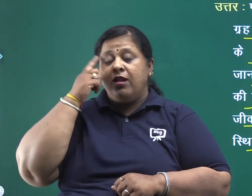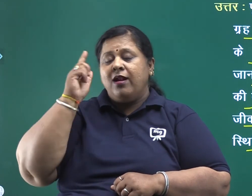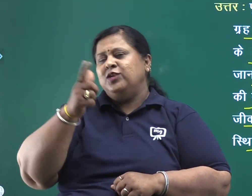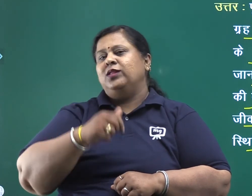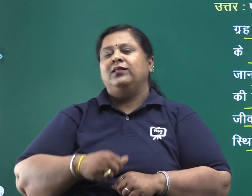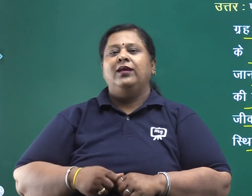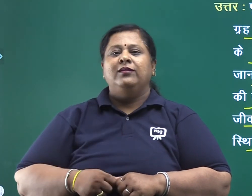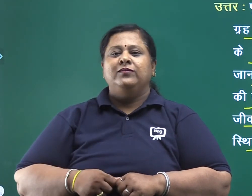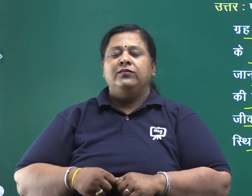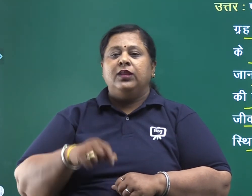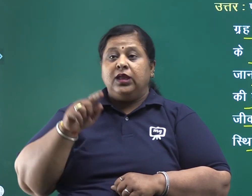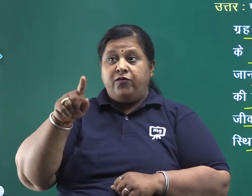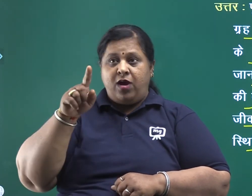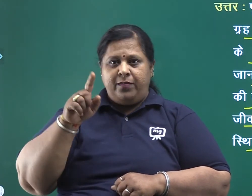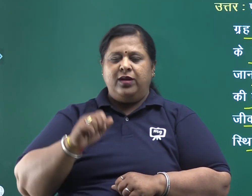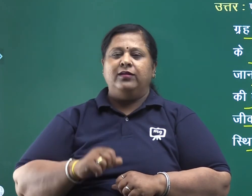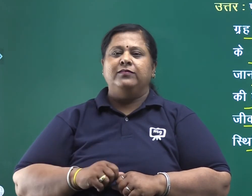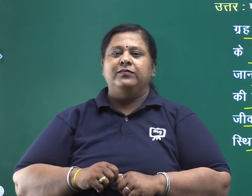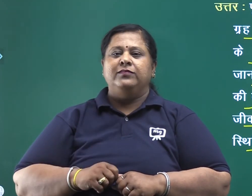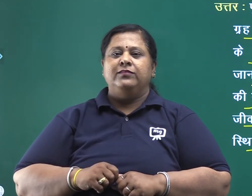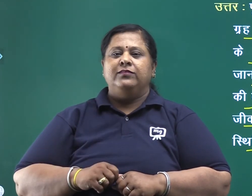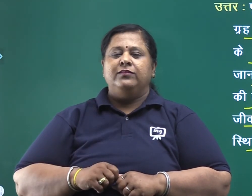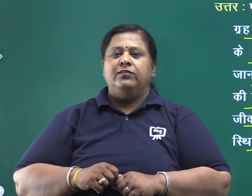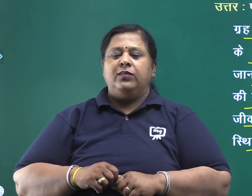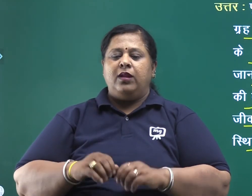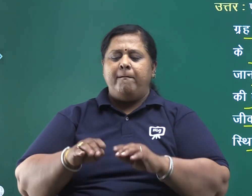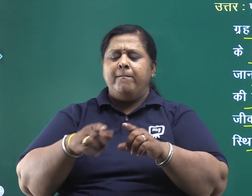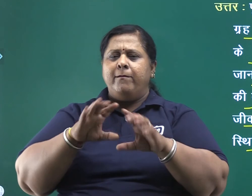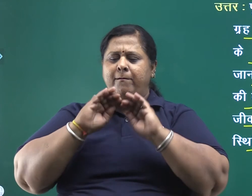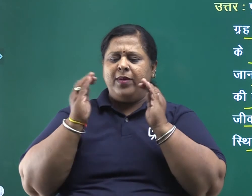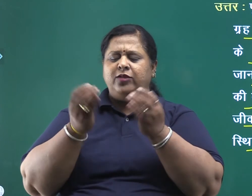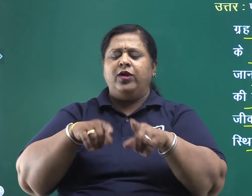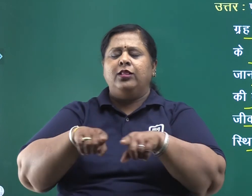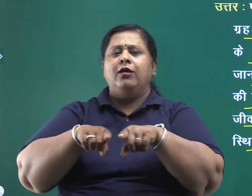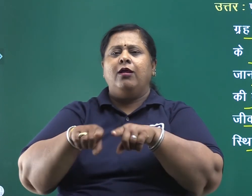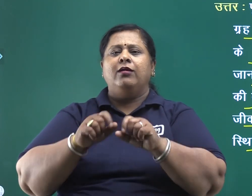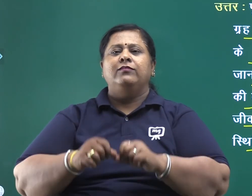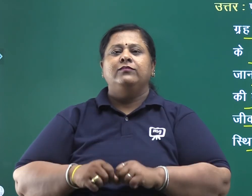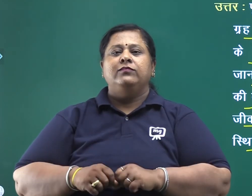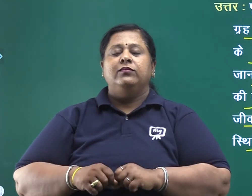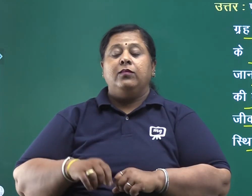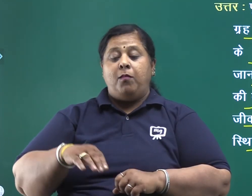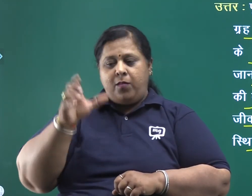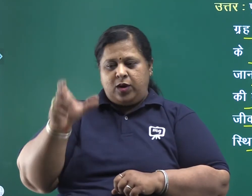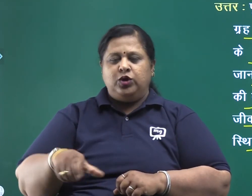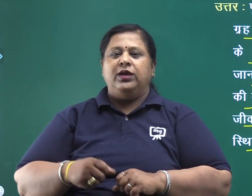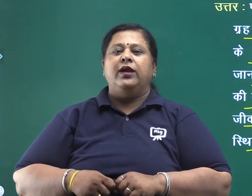थे कि वहाँ पर पृथ्वी की तरह मनुष्य